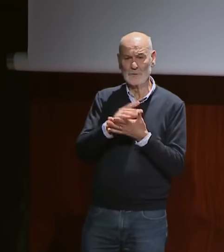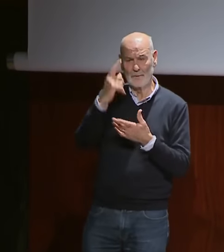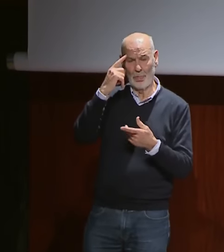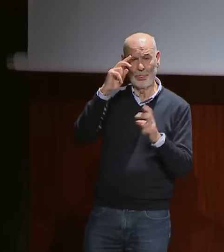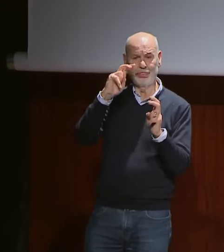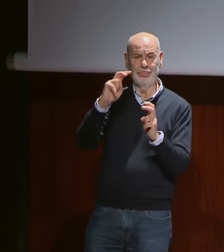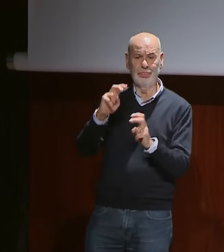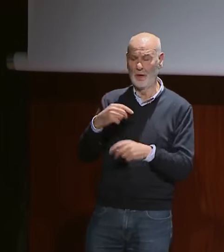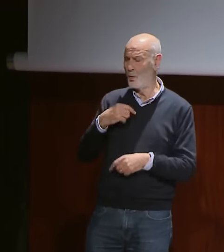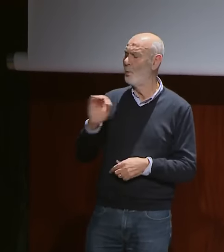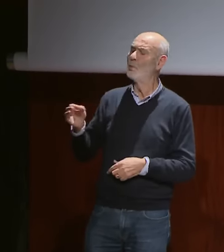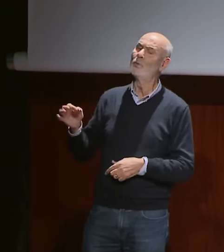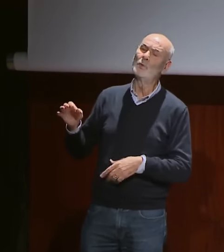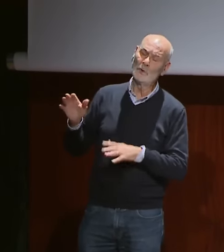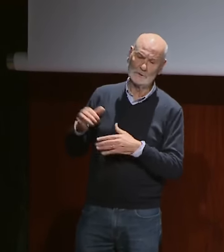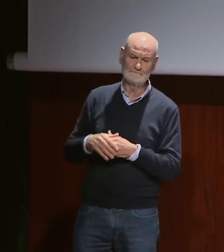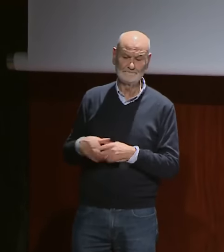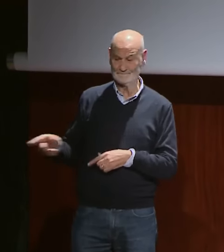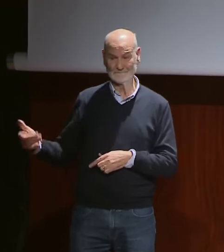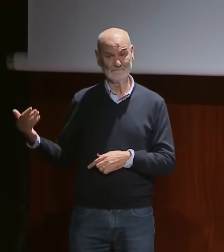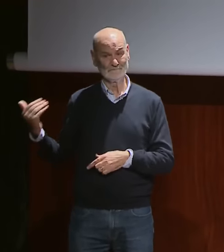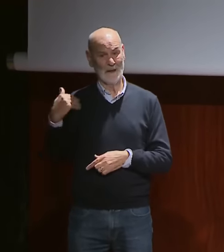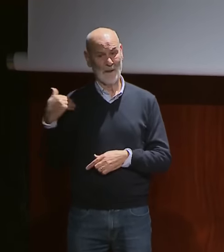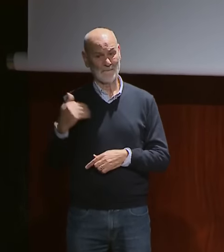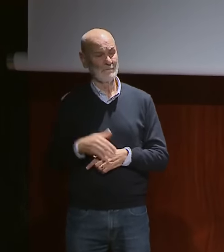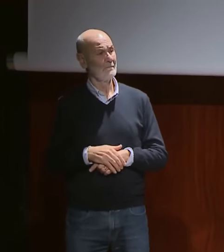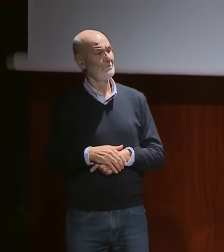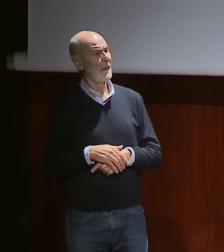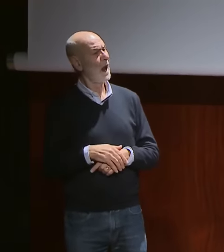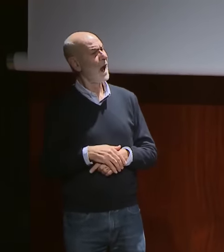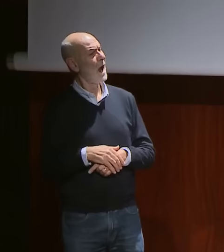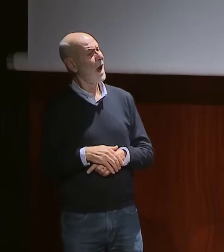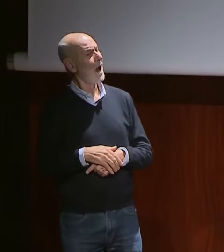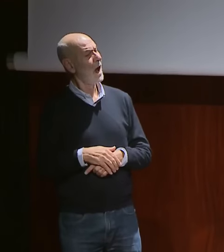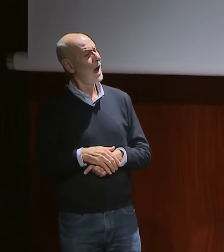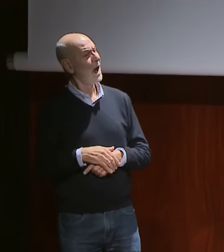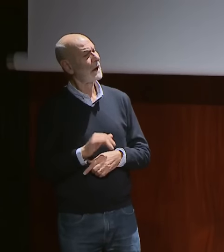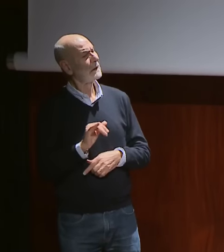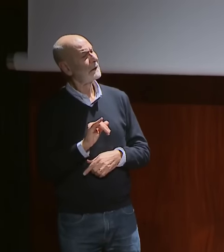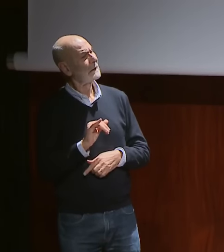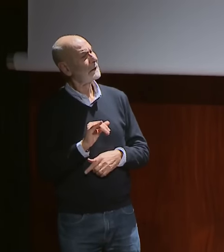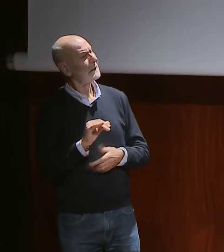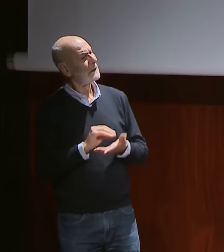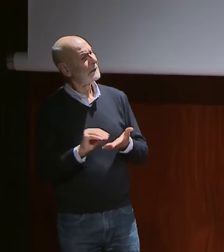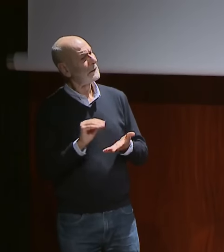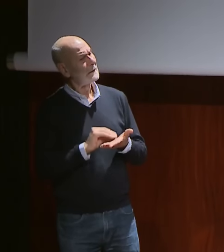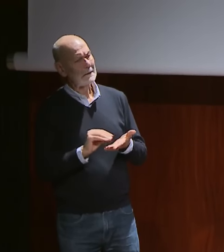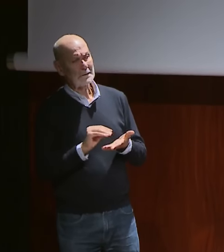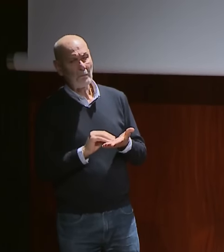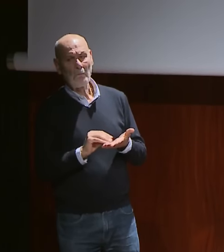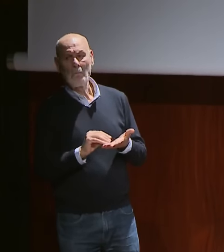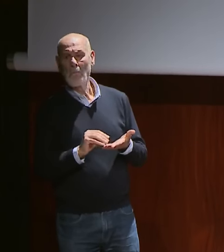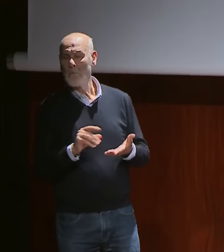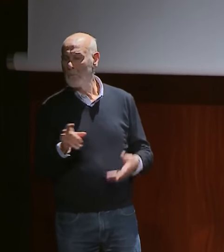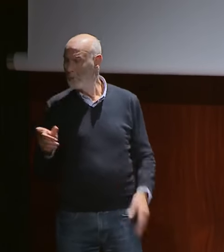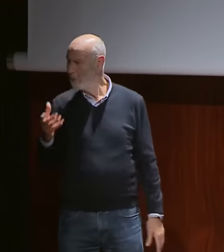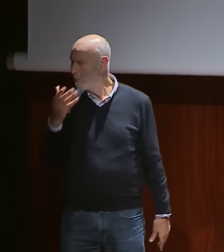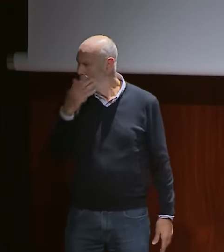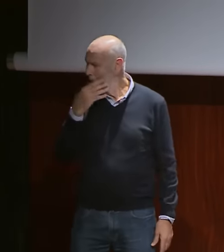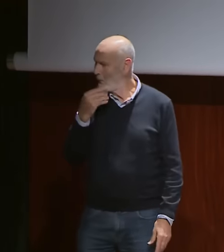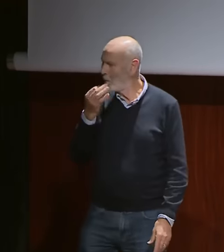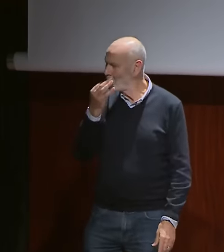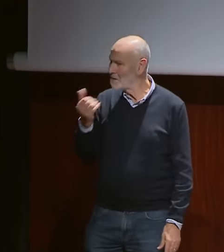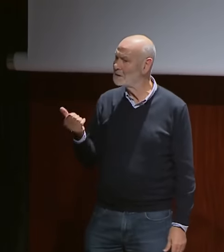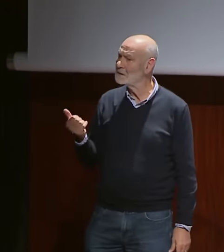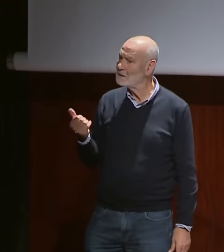le demande, mais c'est important parce que tu commences à prendre de l'âge. Avant que tu te rappelles plus de tout et que tu perdes la mémoire, ça serait bien.